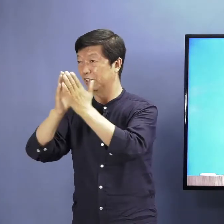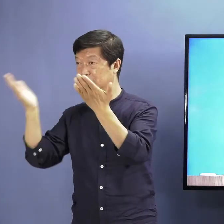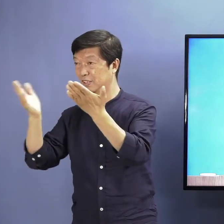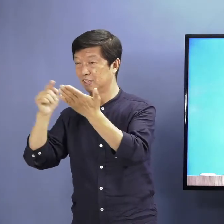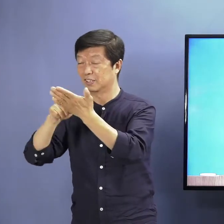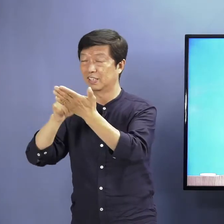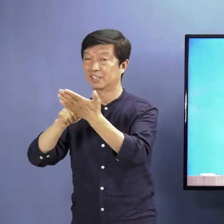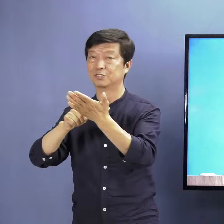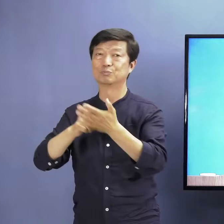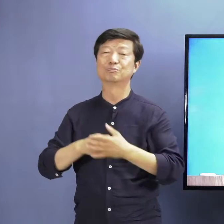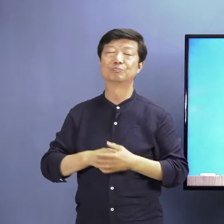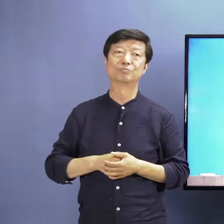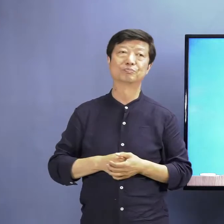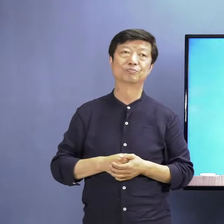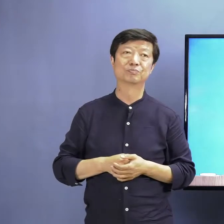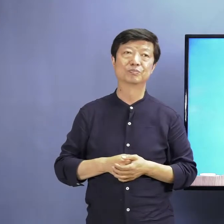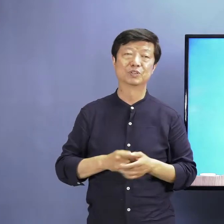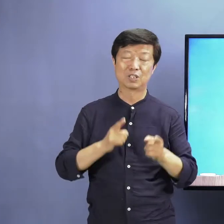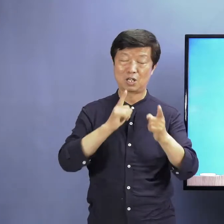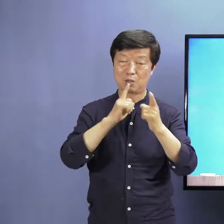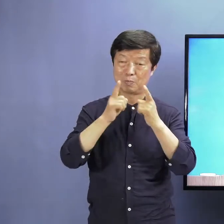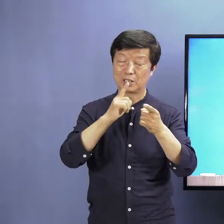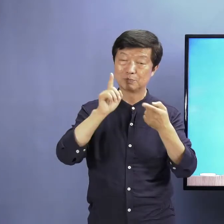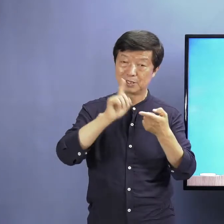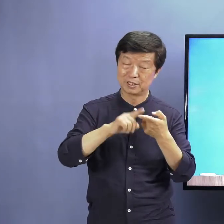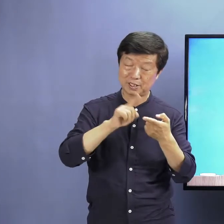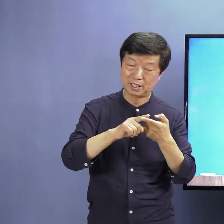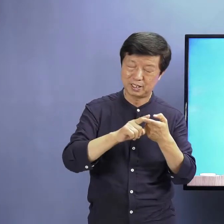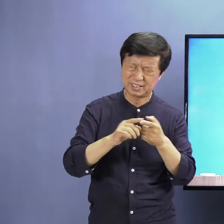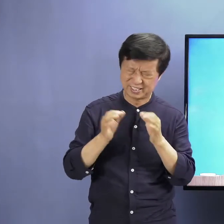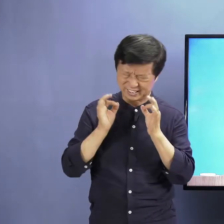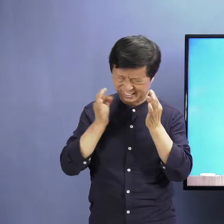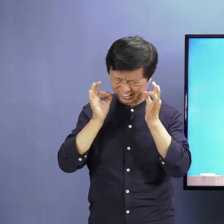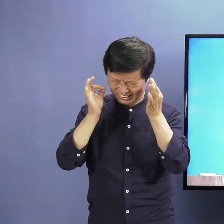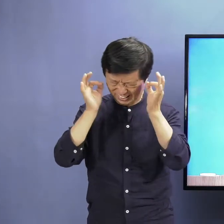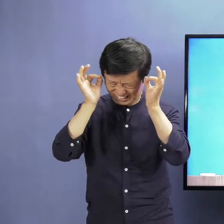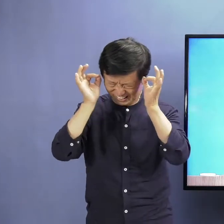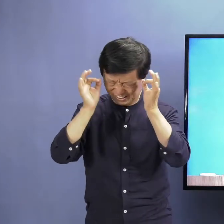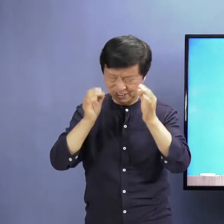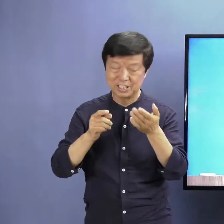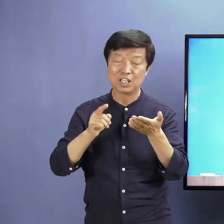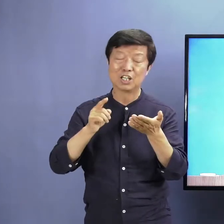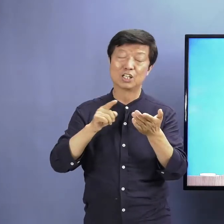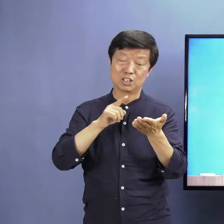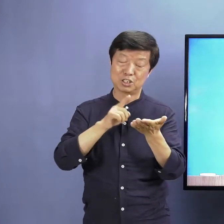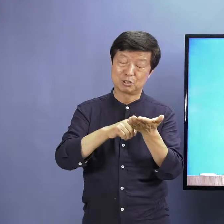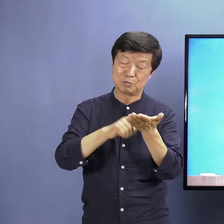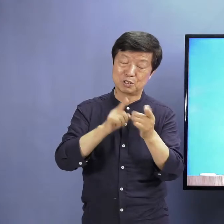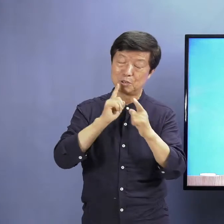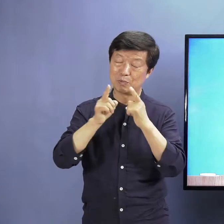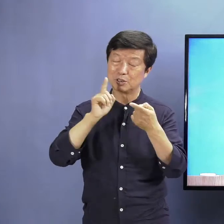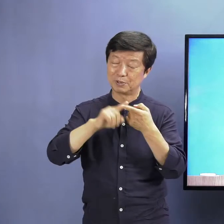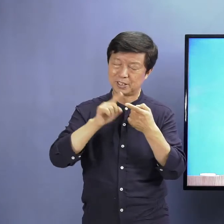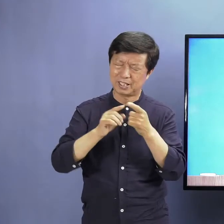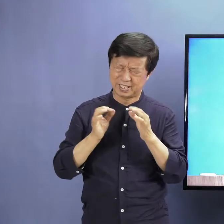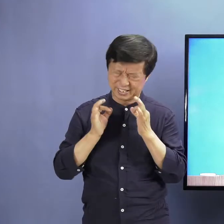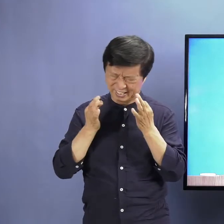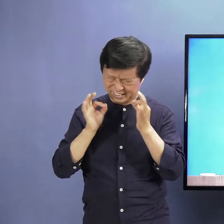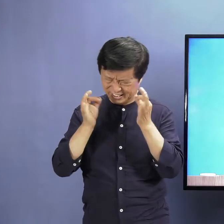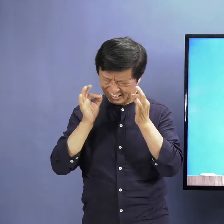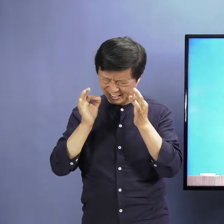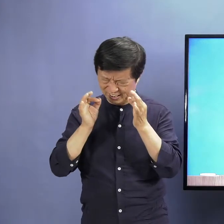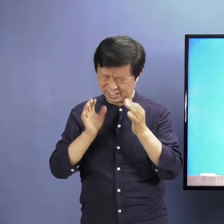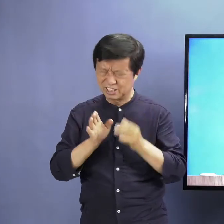나오지만 말씀에 대한 그 사모함이, 말씀에 대한 그 이 간절함이